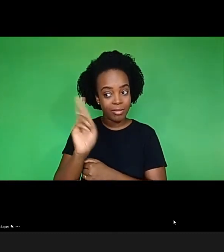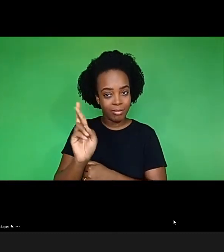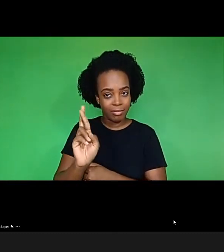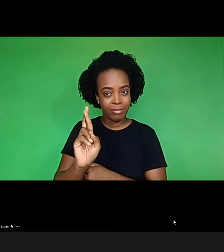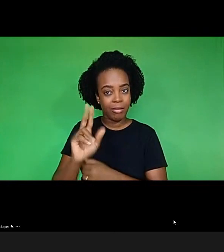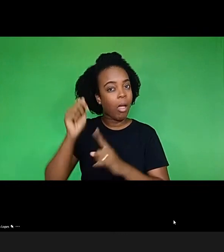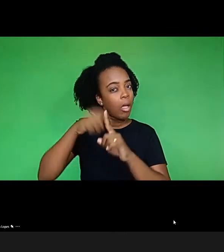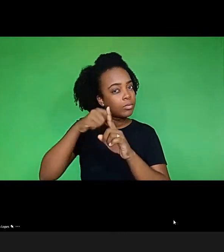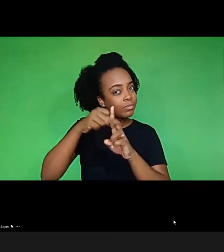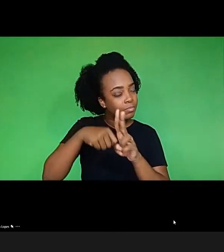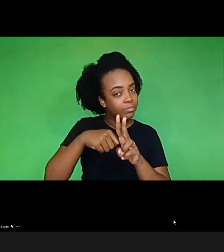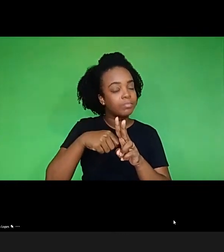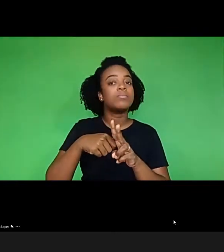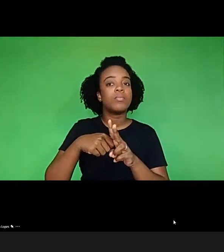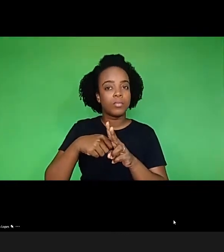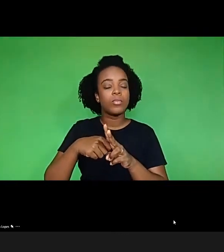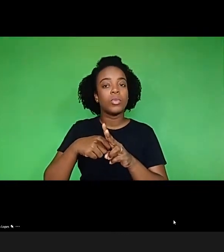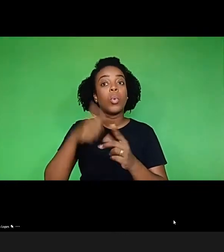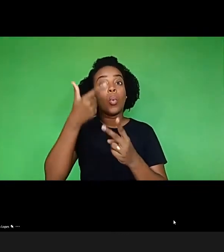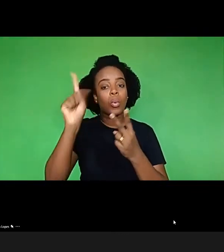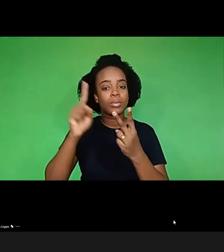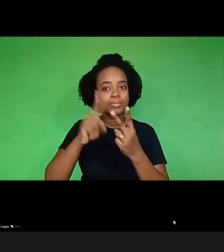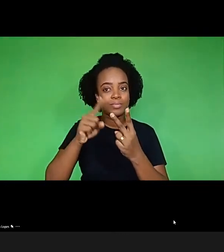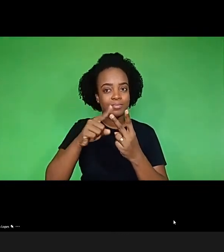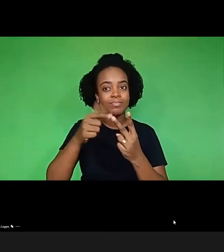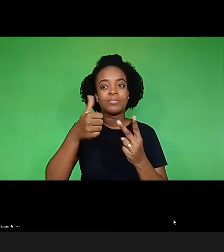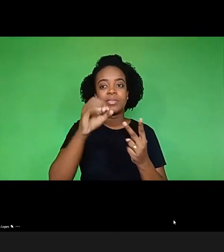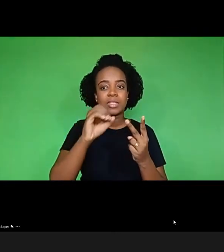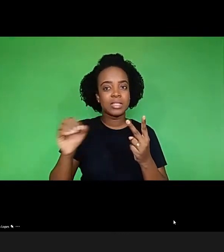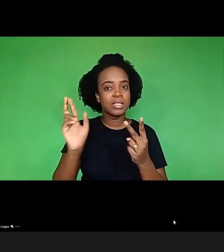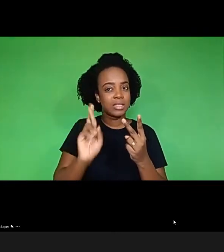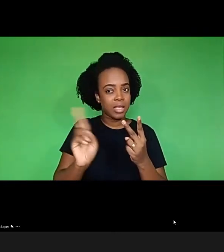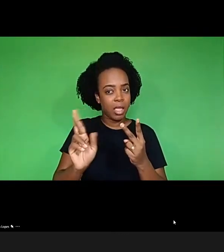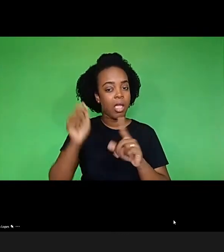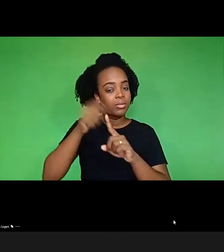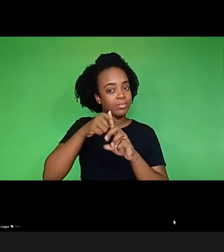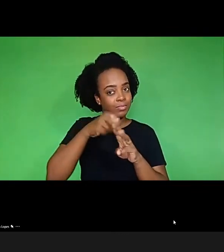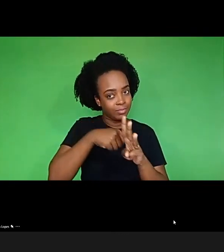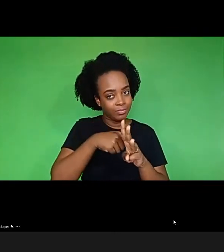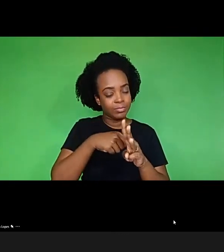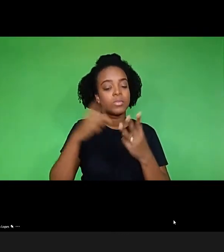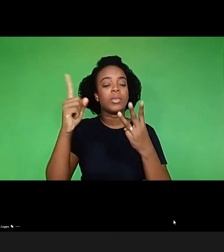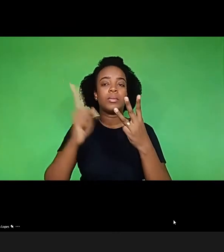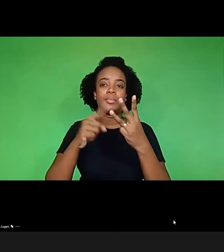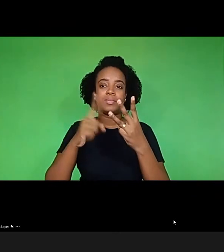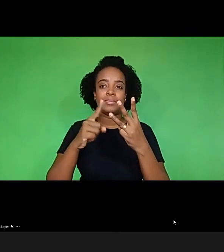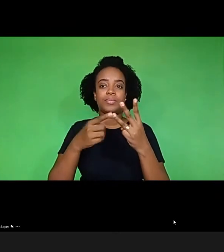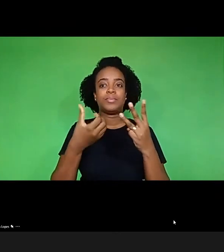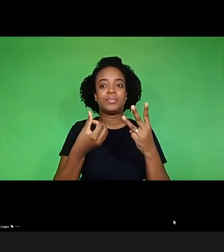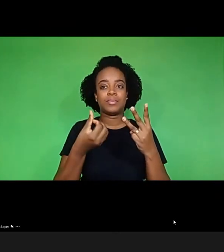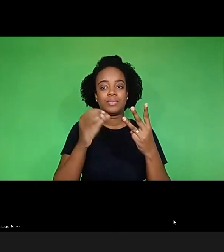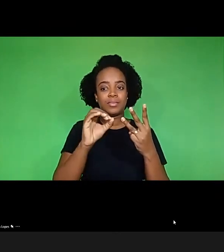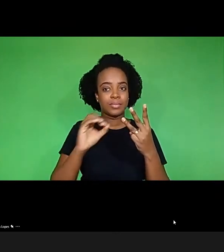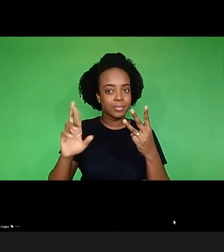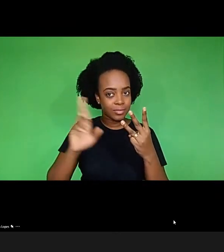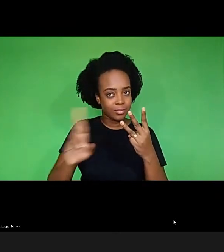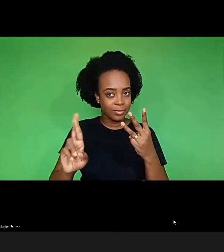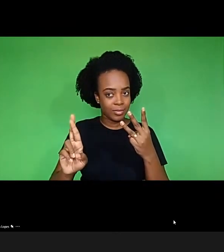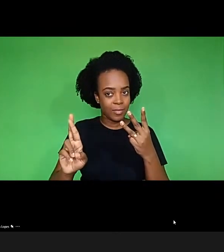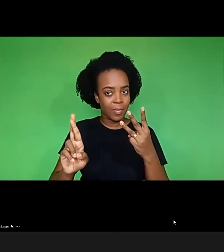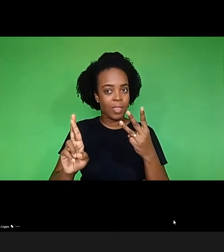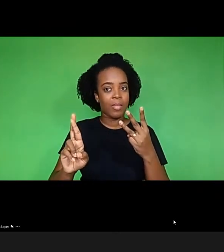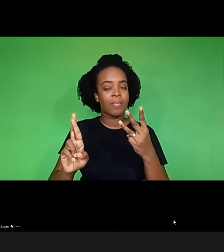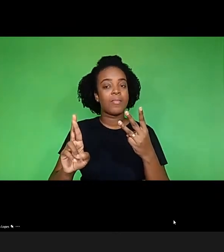ser R$ 100 mensal. E o auxílio aquisição e manutenção de equipamentos vai ser R$ 600.